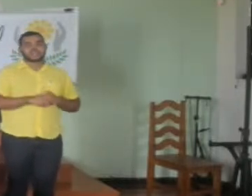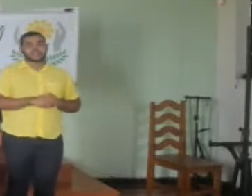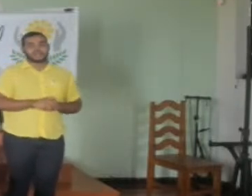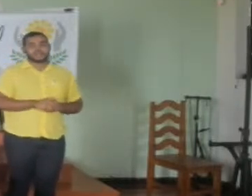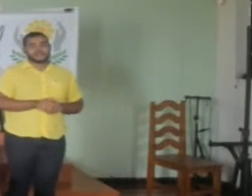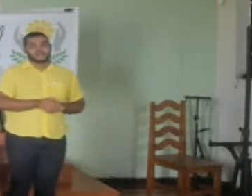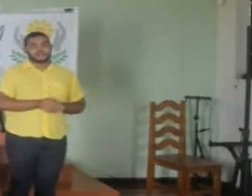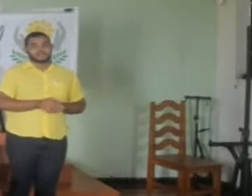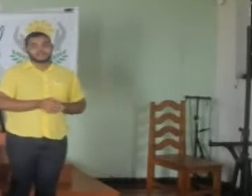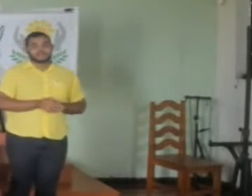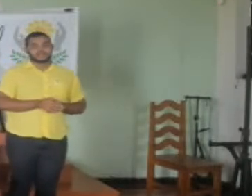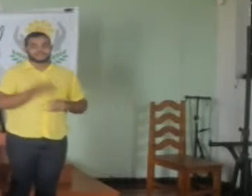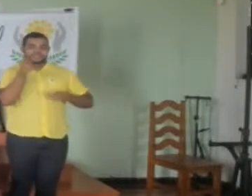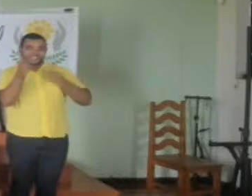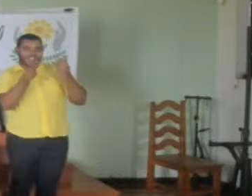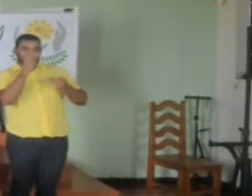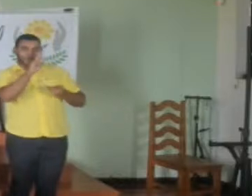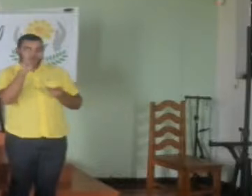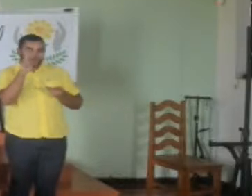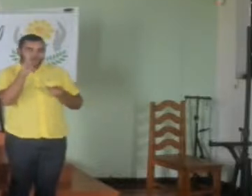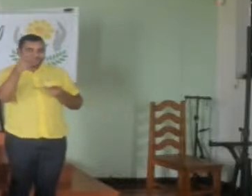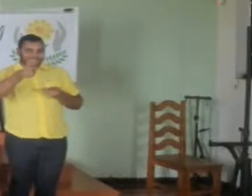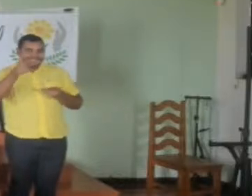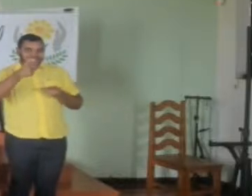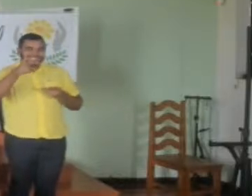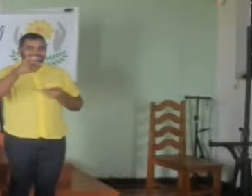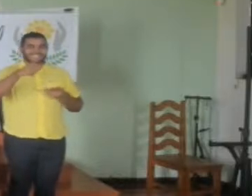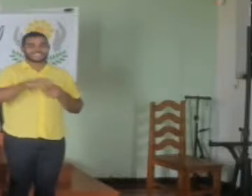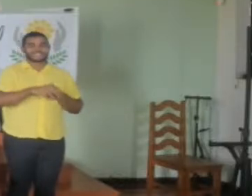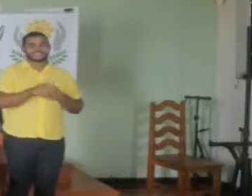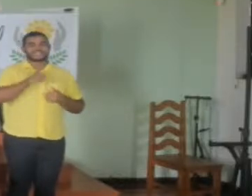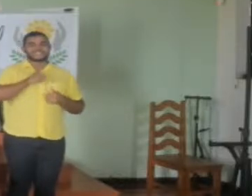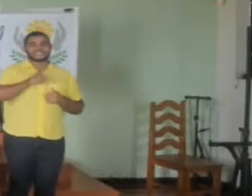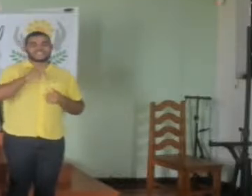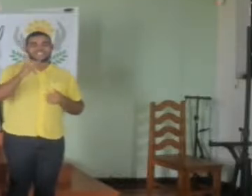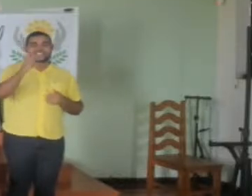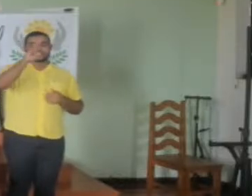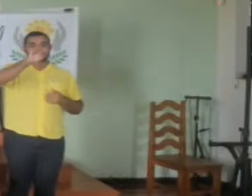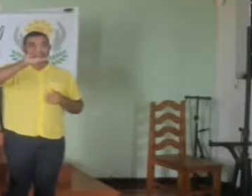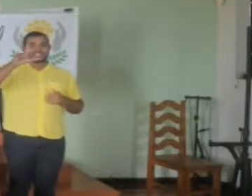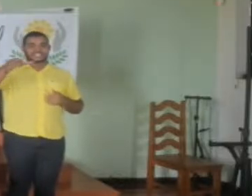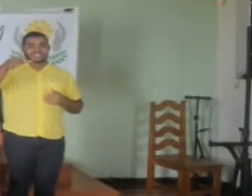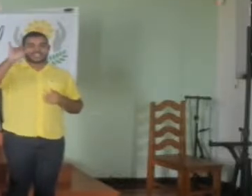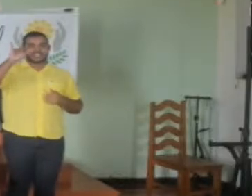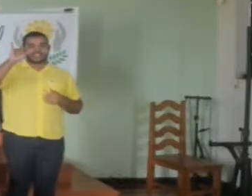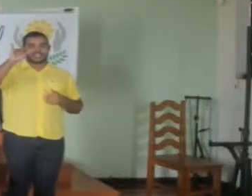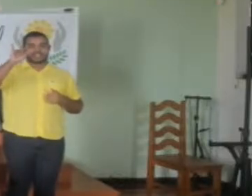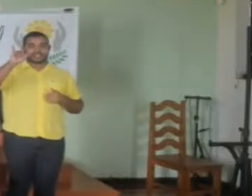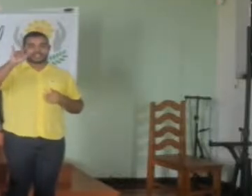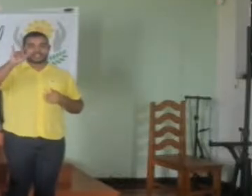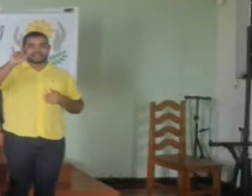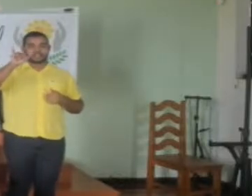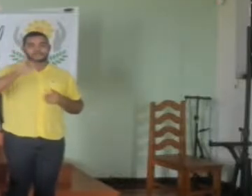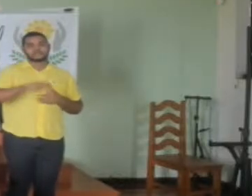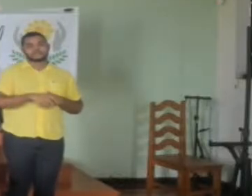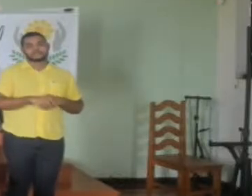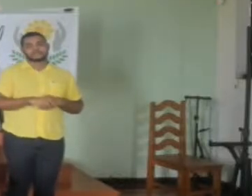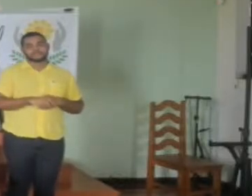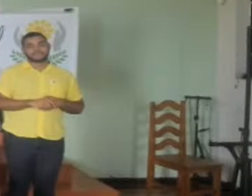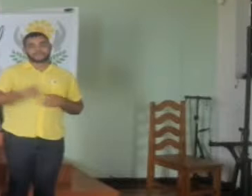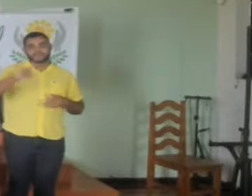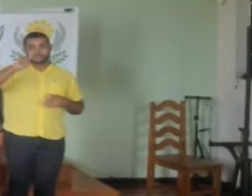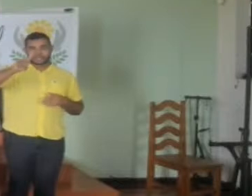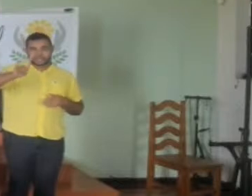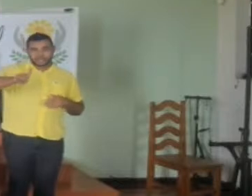do Alecrim que a gente fala, nós teremos a Kélida Terciane Pinheiro Sanders. E